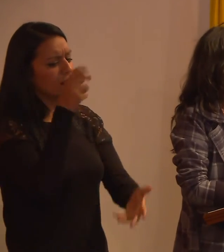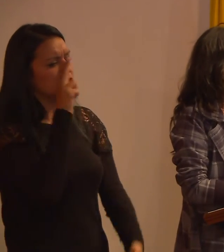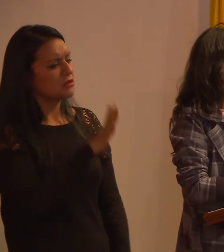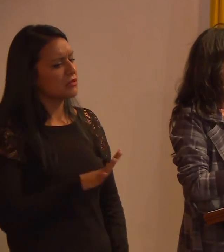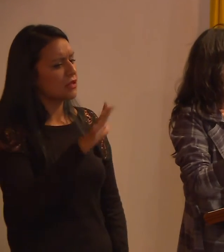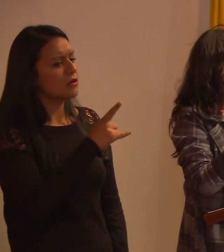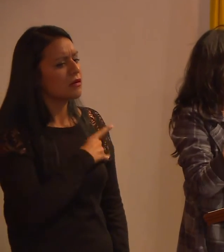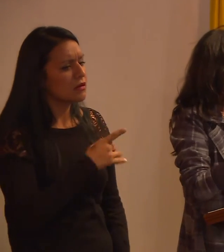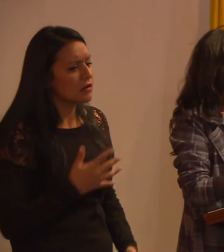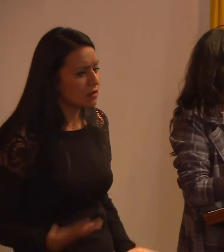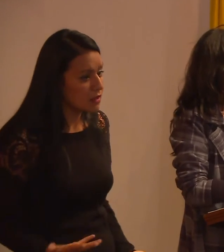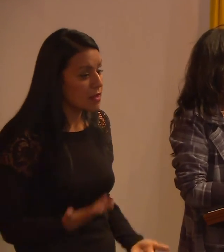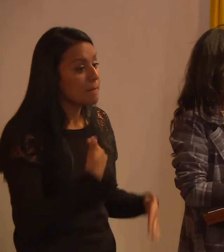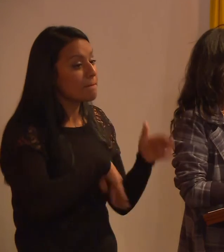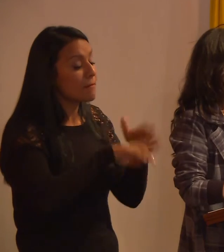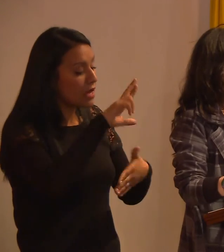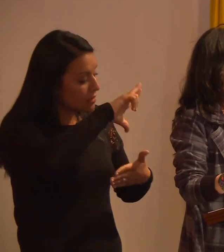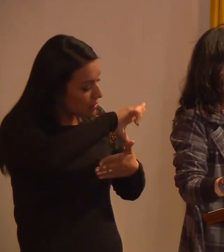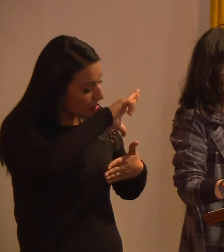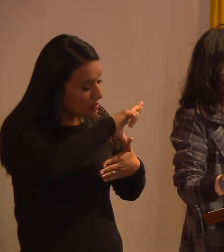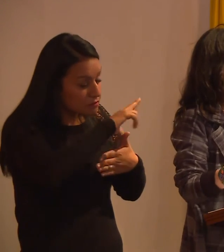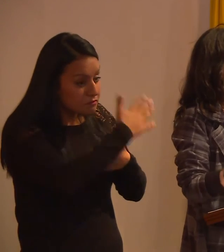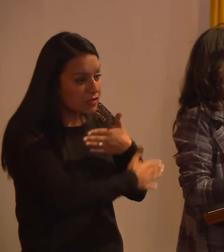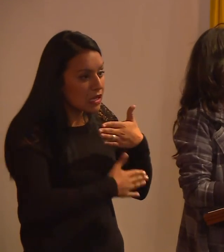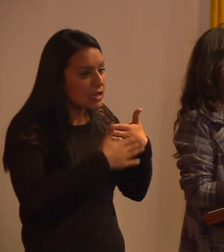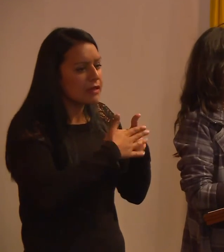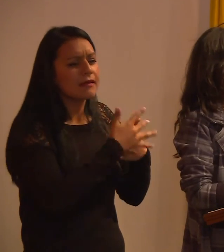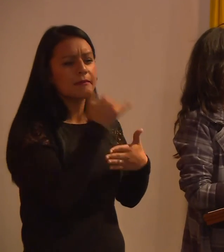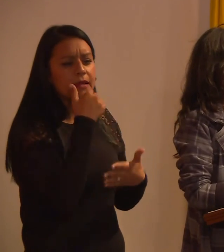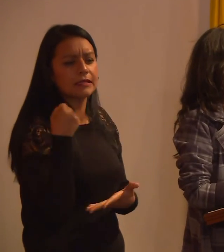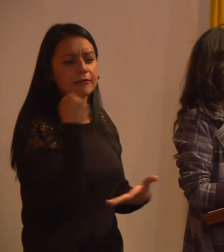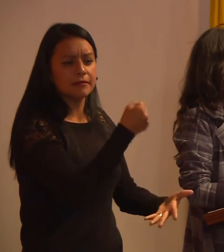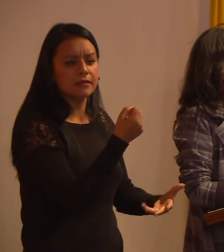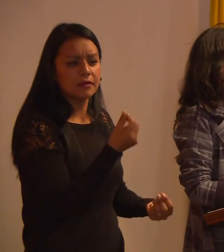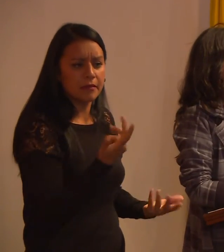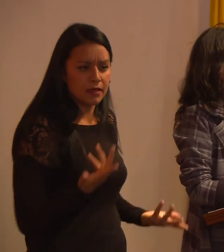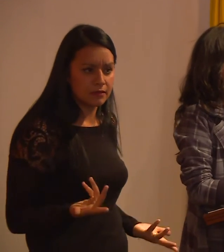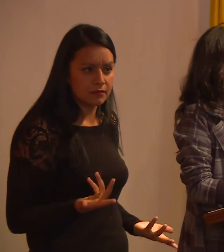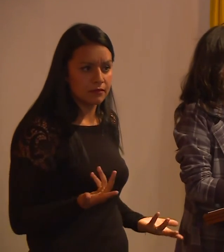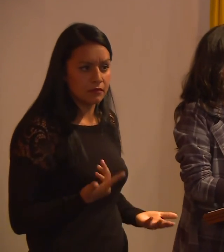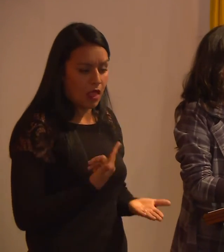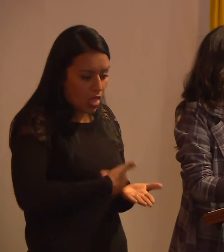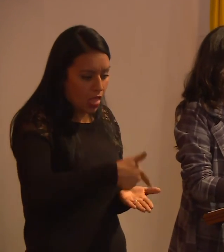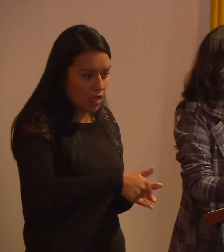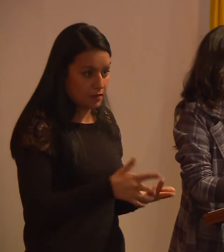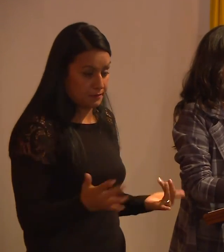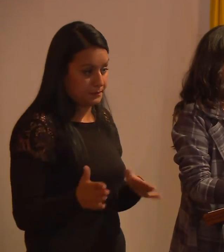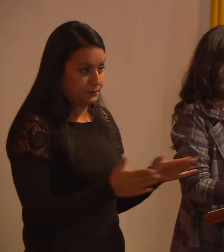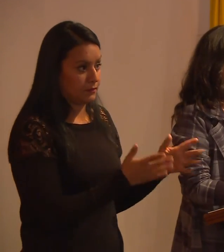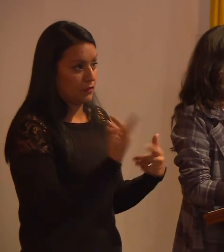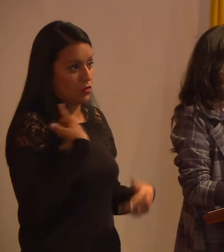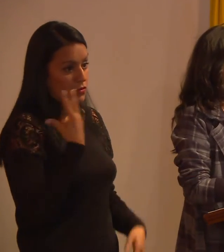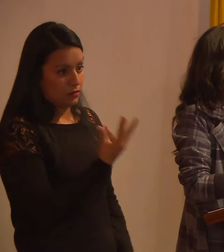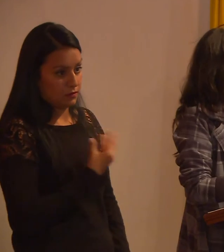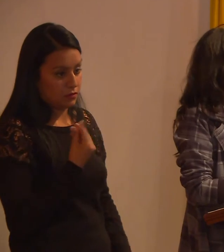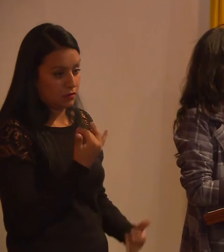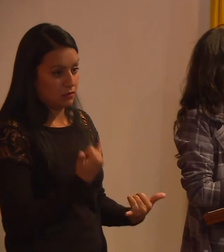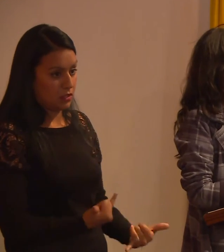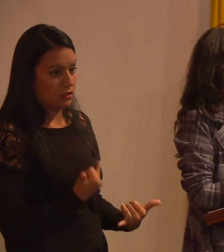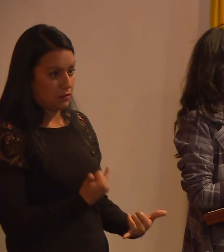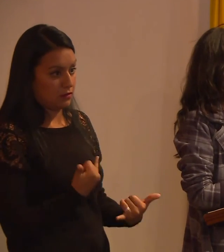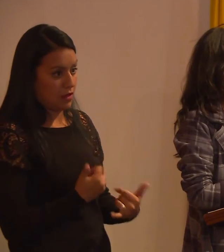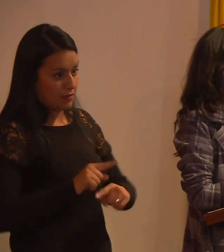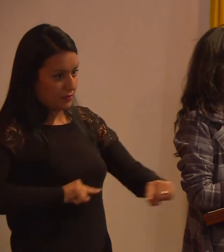superior, incluso en la región latinoamericana, porque eso tiene este costo, que nosotros en este momento que estamos del lado